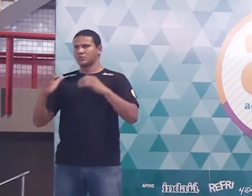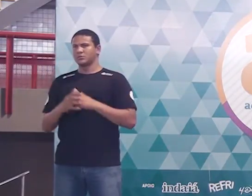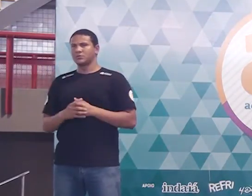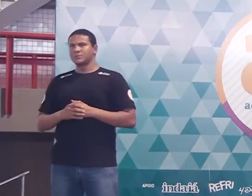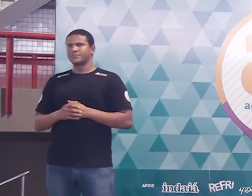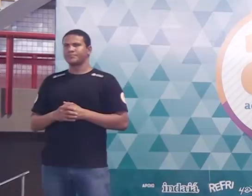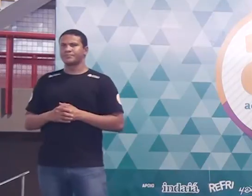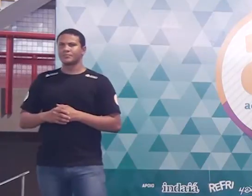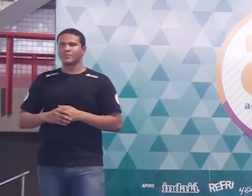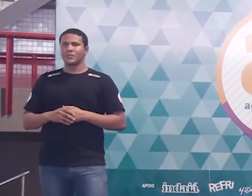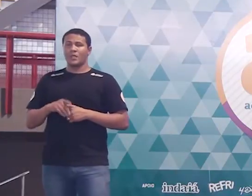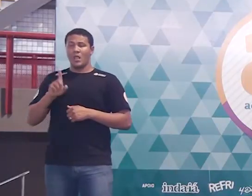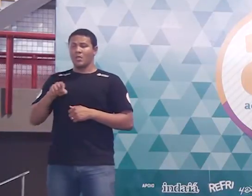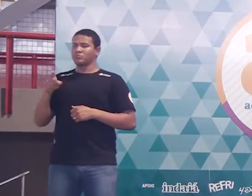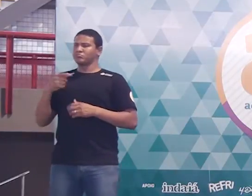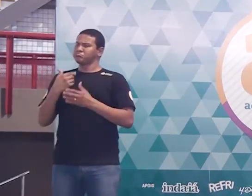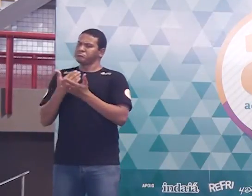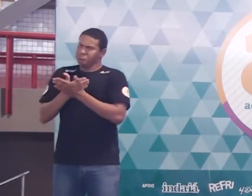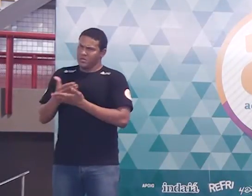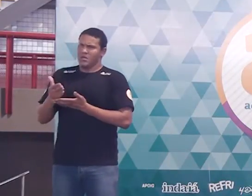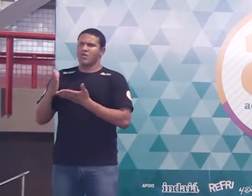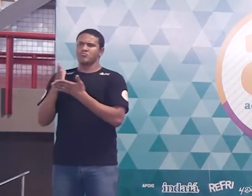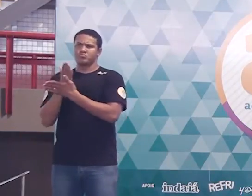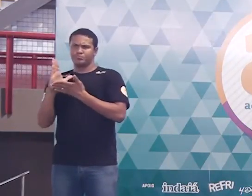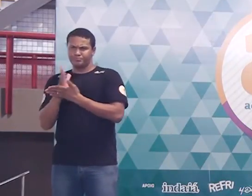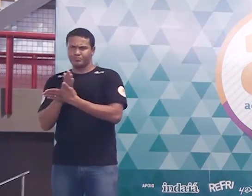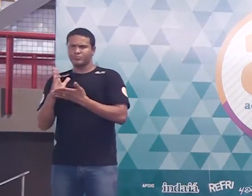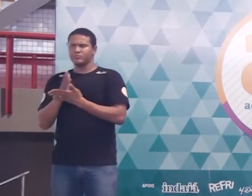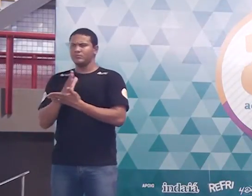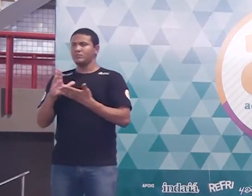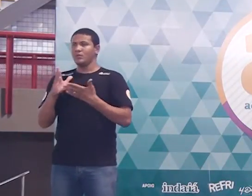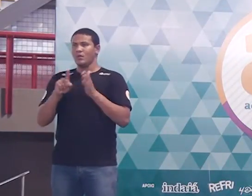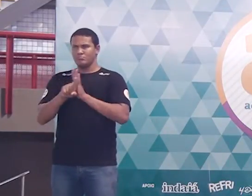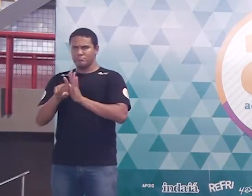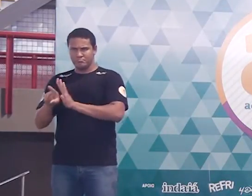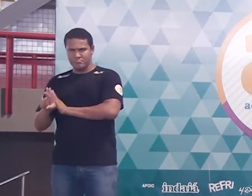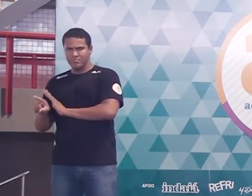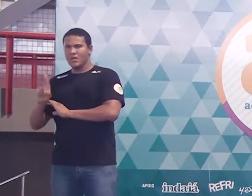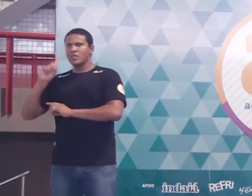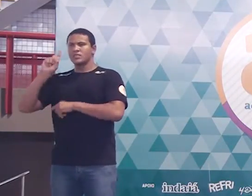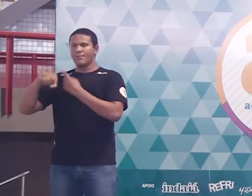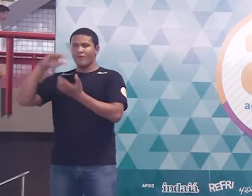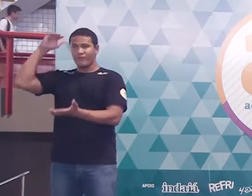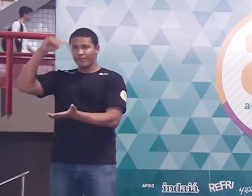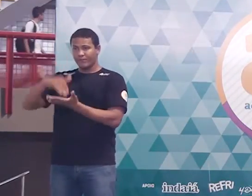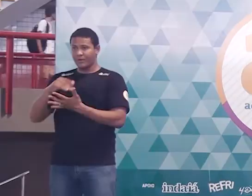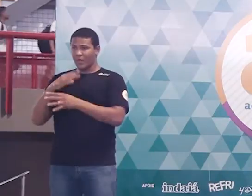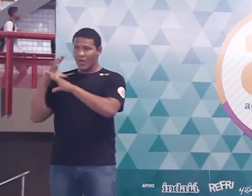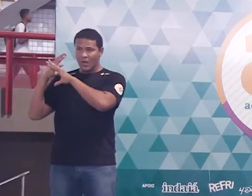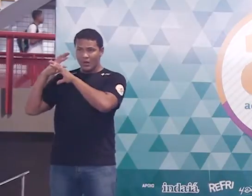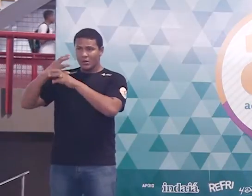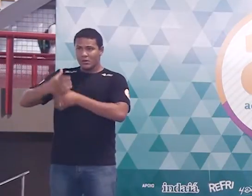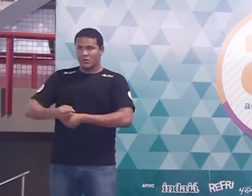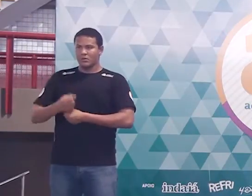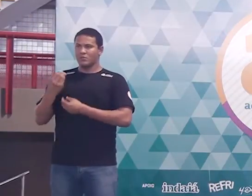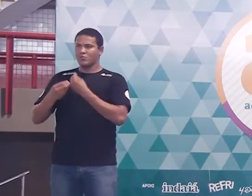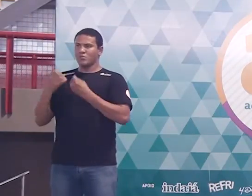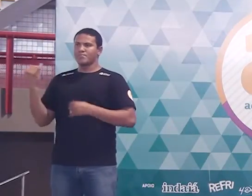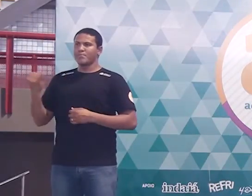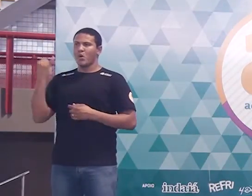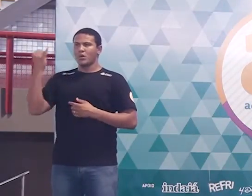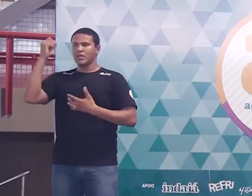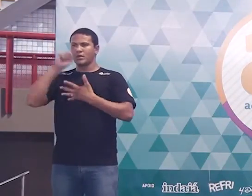começar resolvendo algumas questões, tá? No final, eu vou fazer uma revisão com vocês de todas as